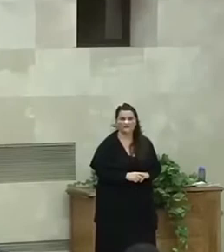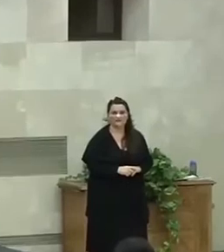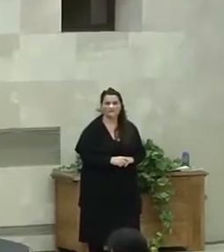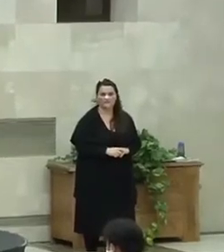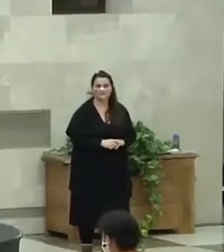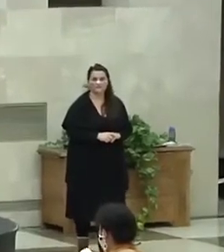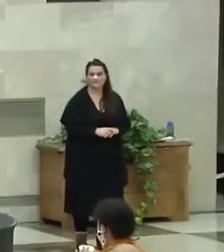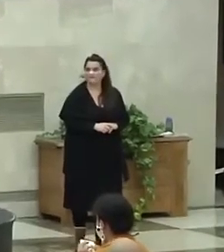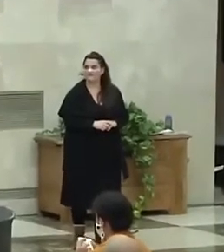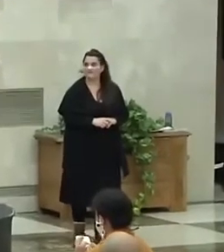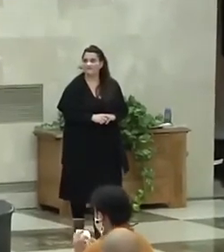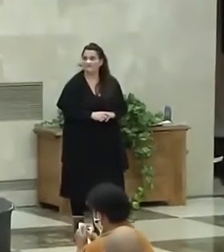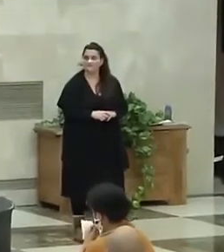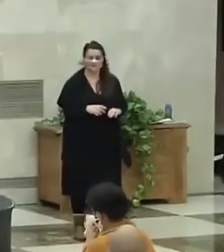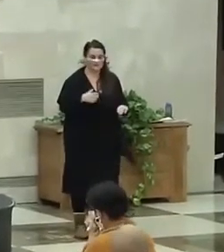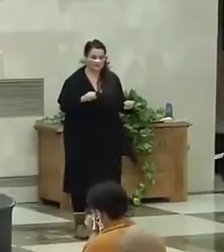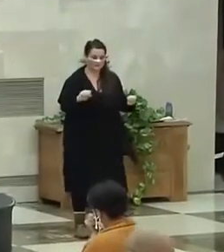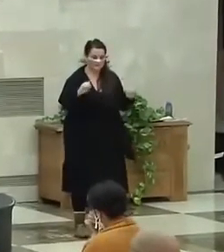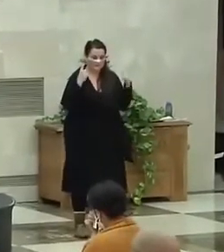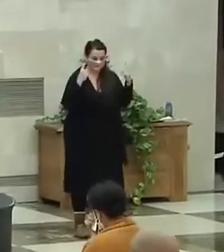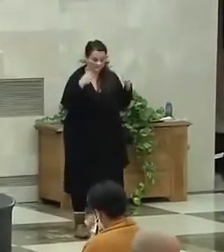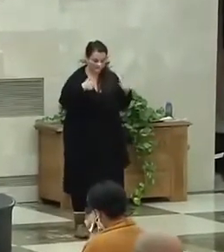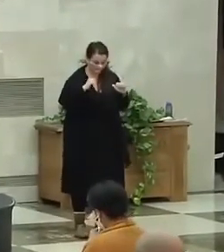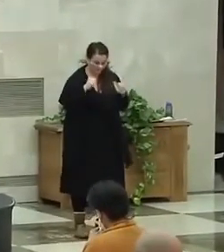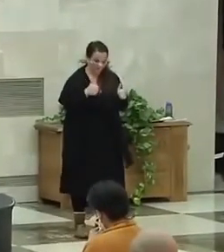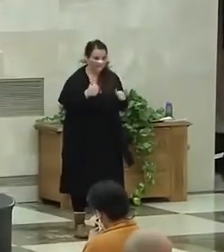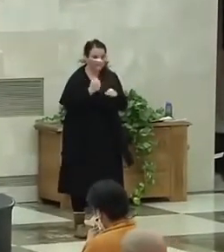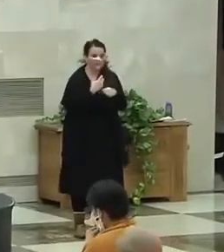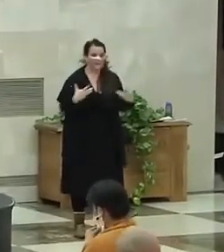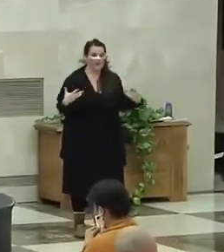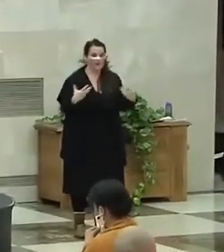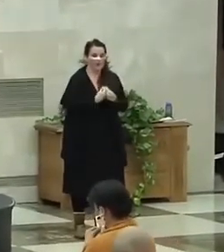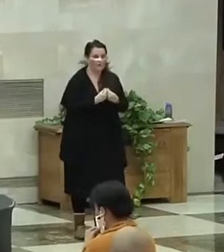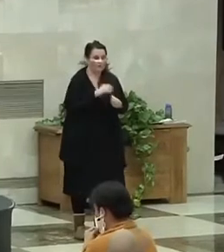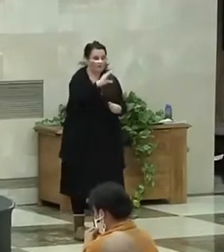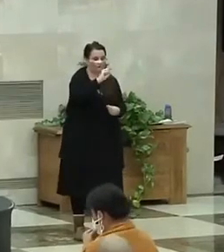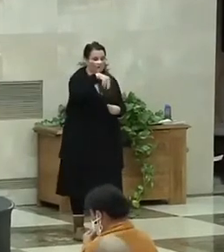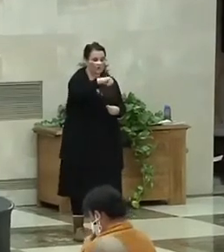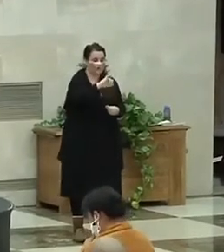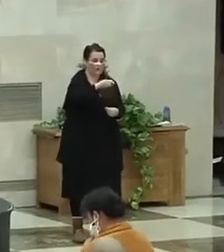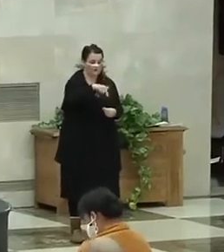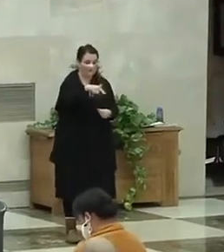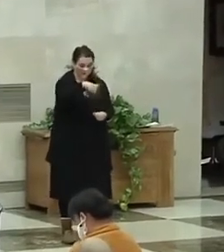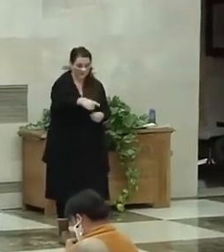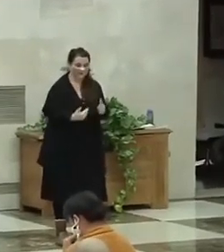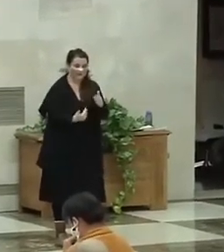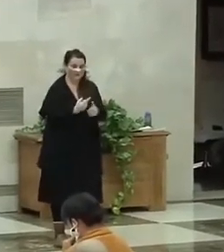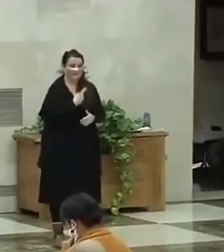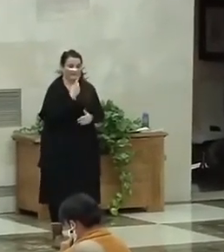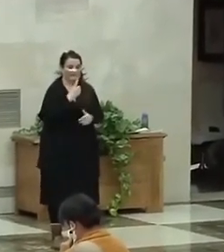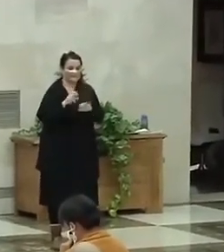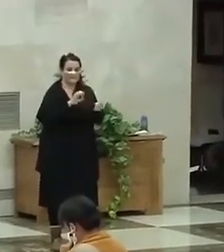Desde el primer día que nos pusimos a trabajar con Connie para hacer realidad este día, ella